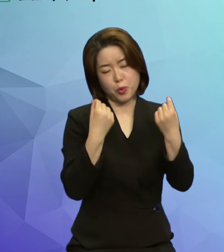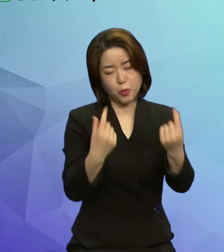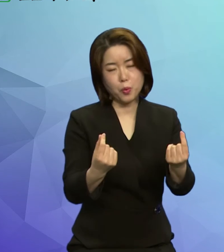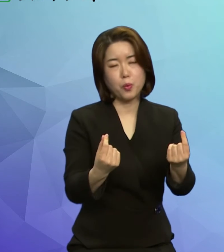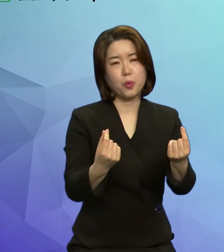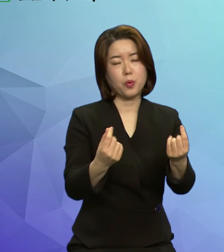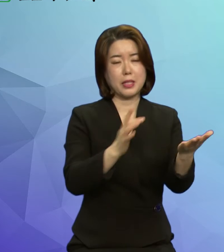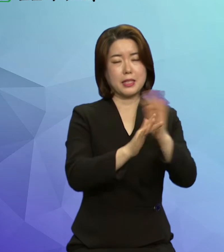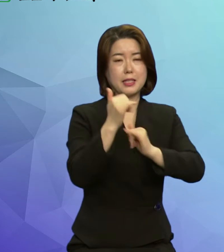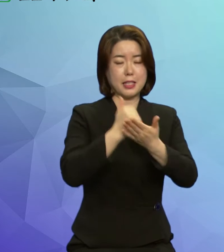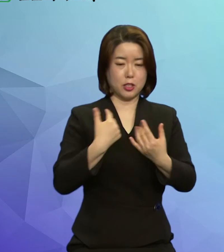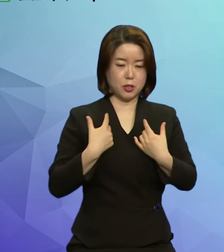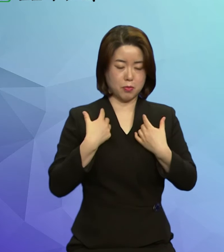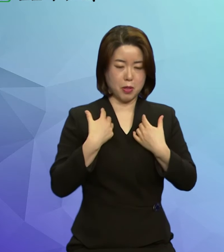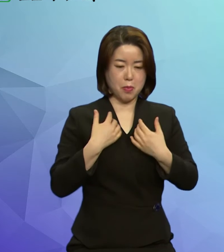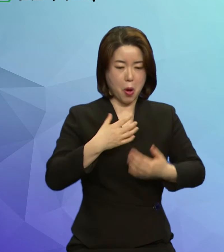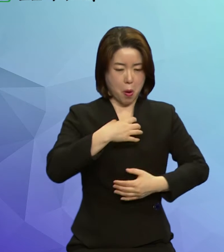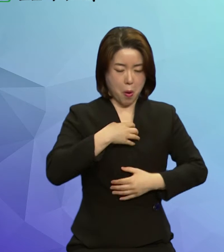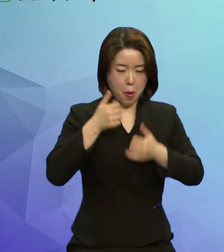있는가 하는 거예요.